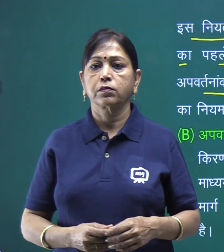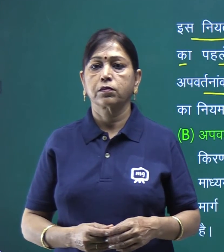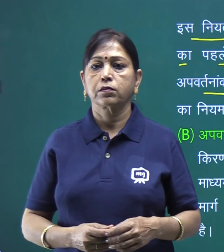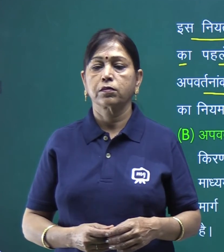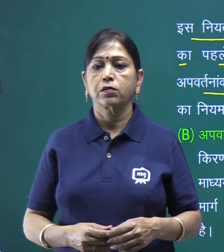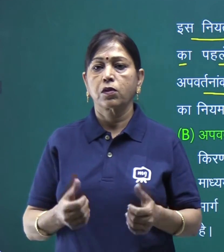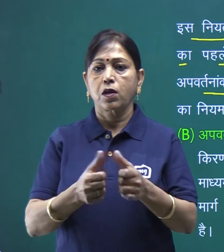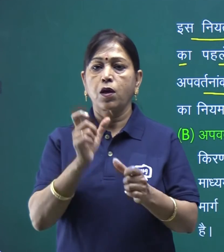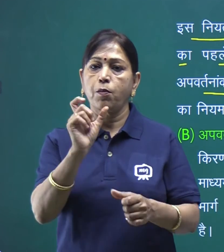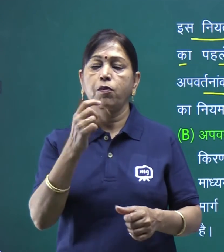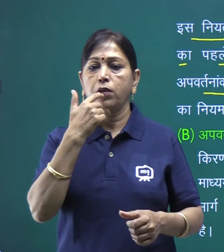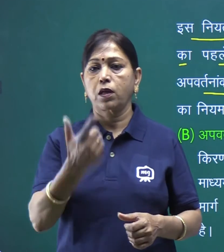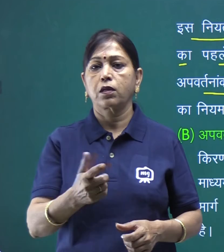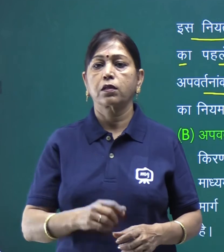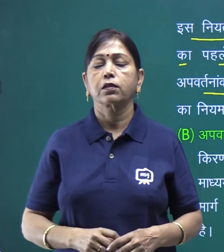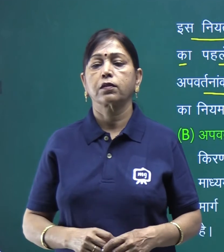अपवर्तनांक कहते हैं।